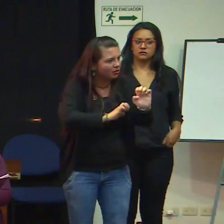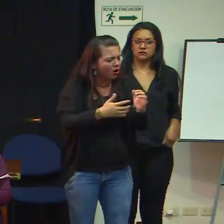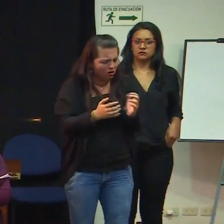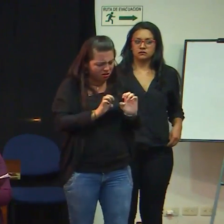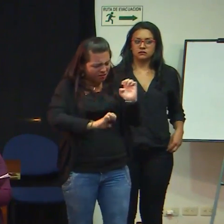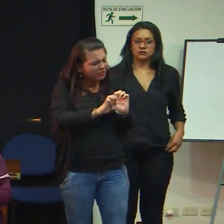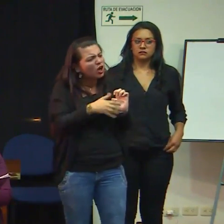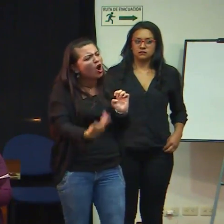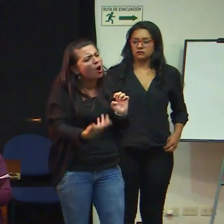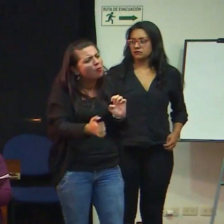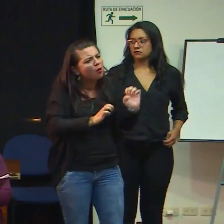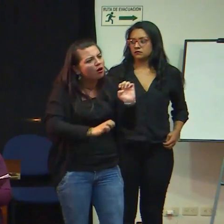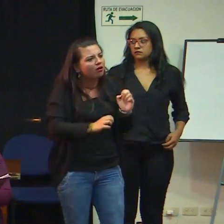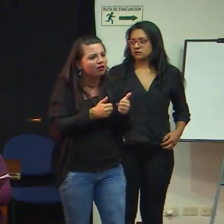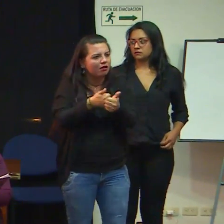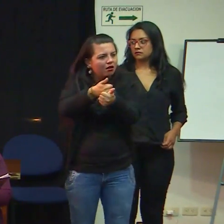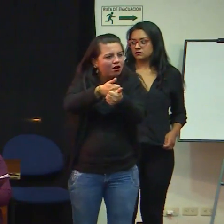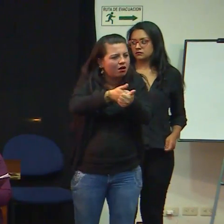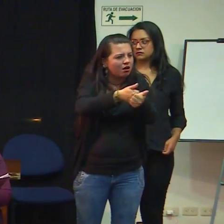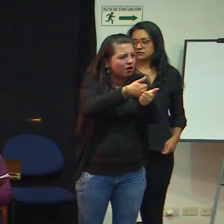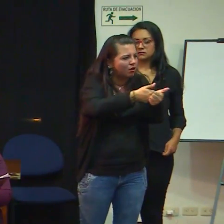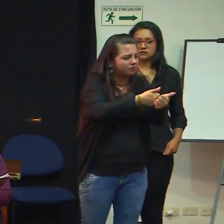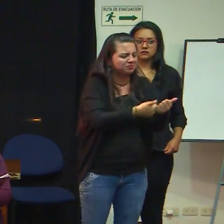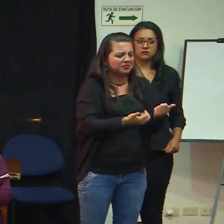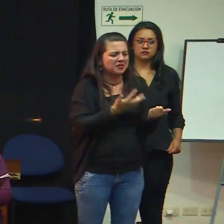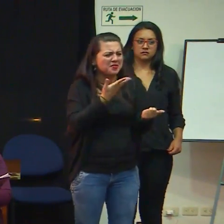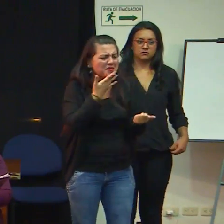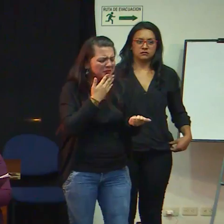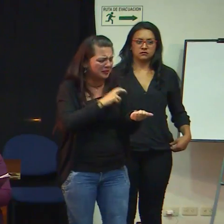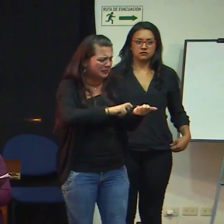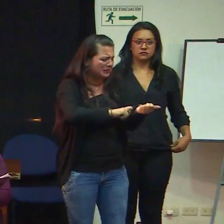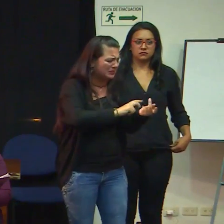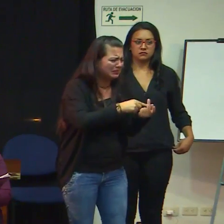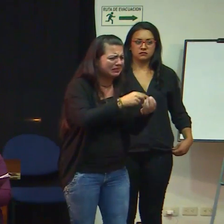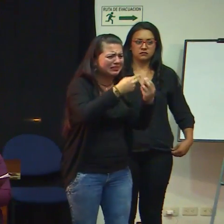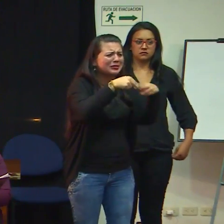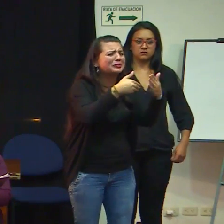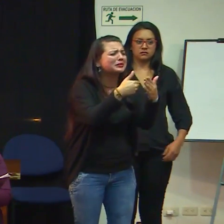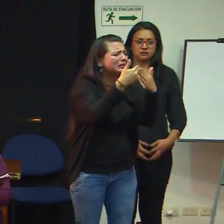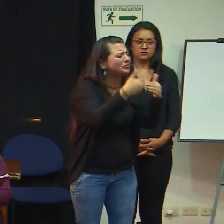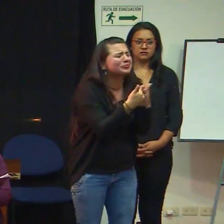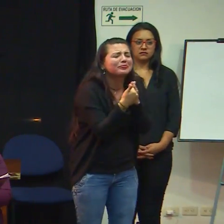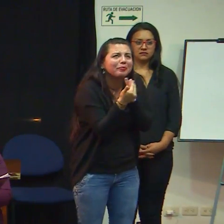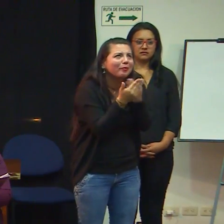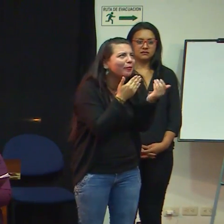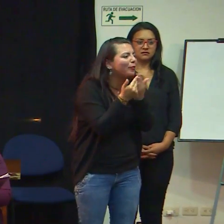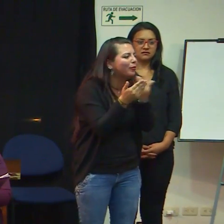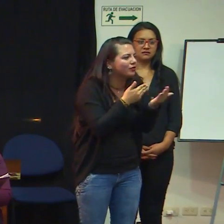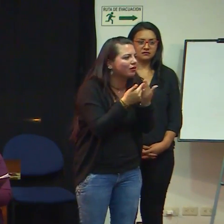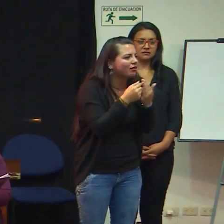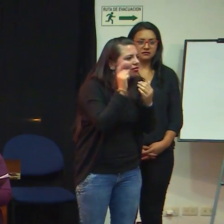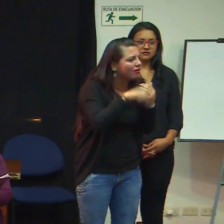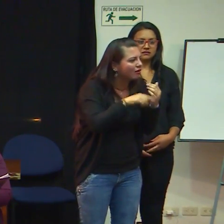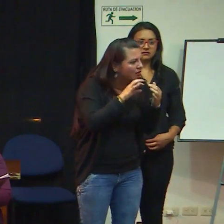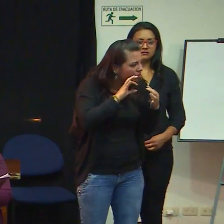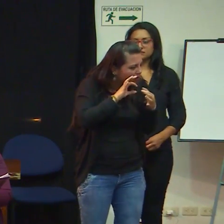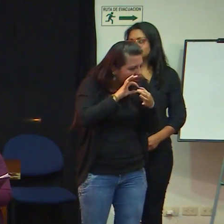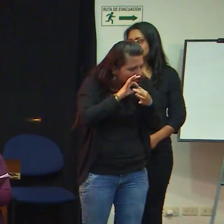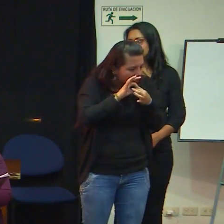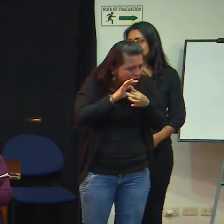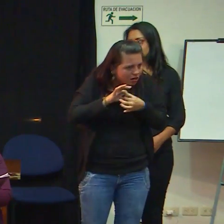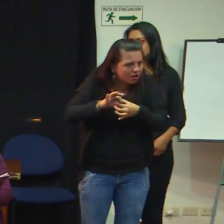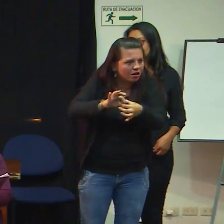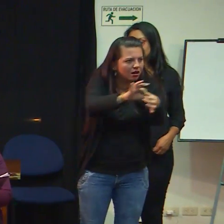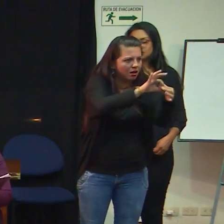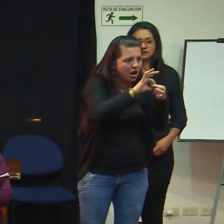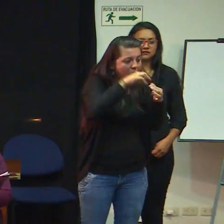cada uno, sin importar color, raza, género, discapacidad, lo que sea, nos entendamos como una unidad. Y